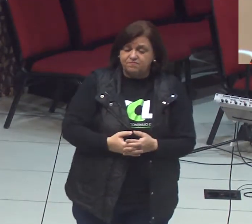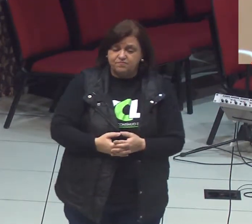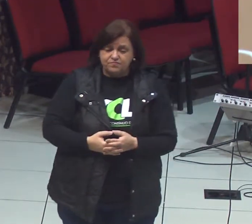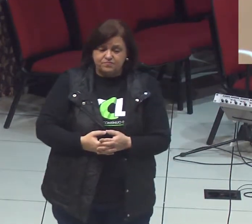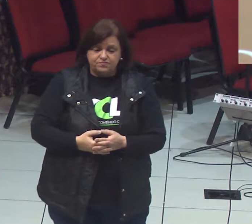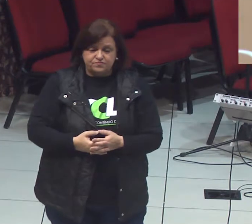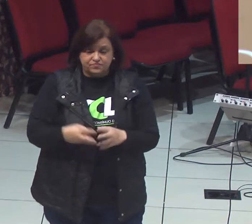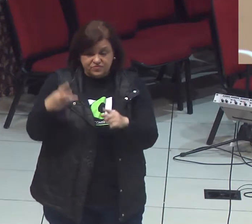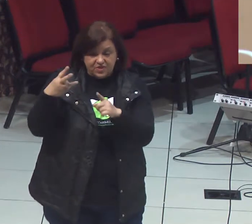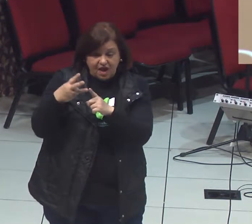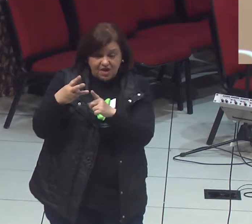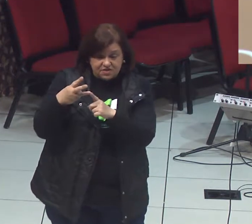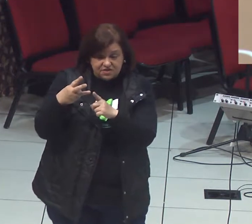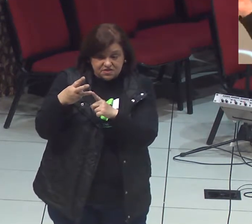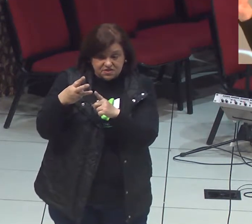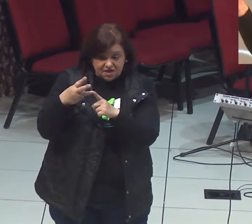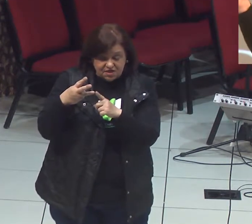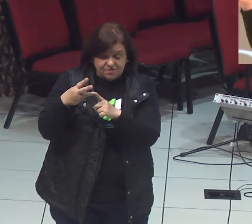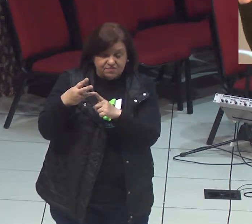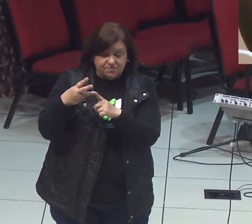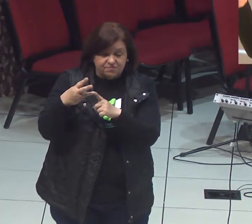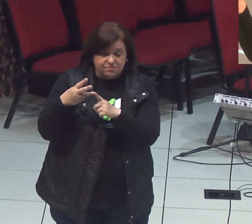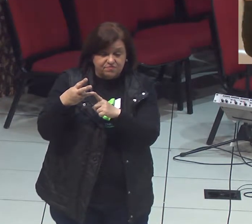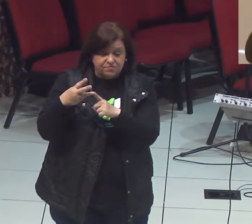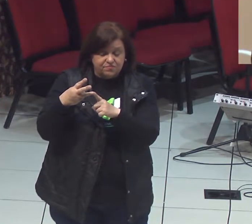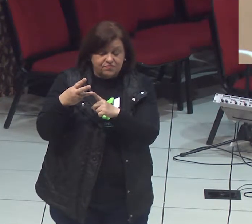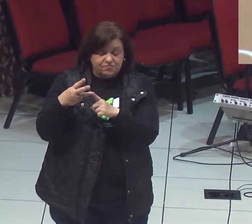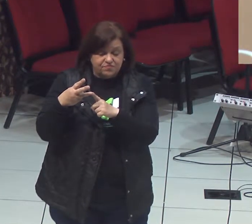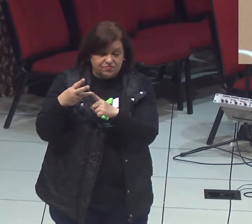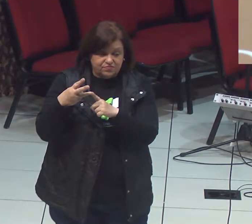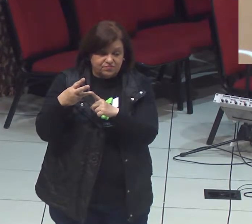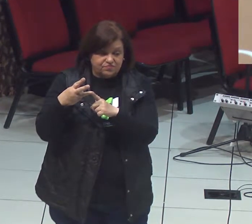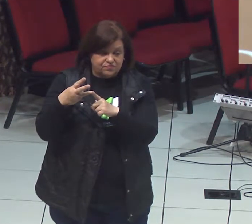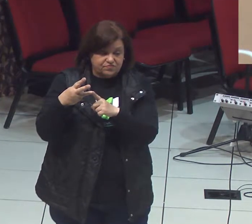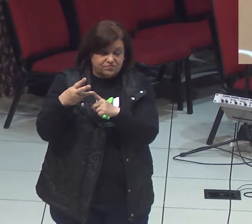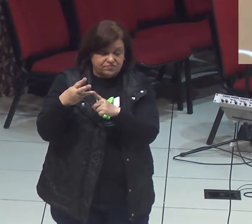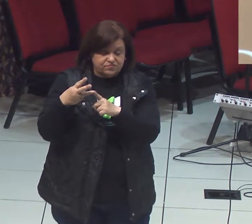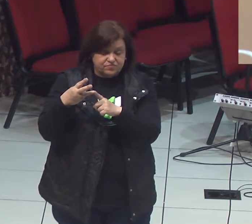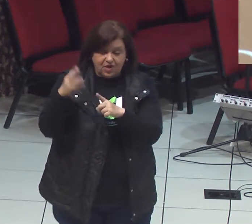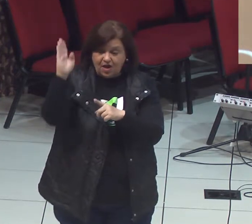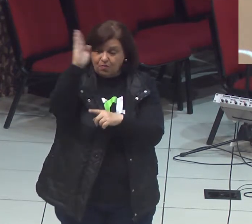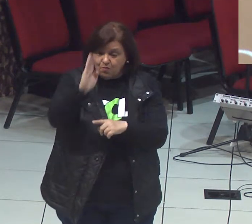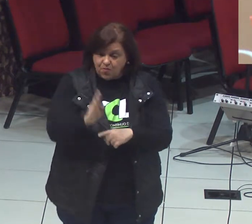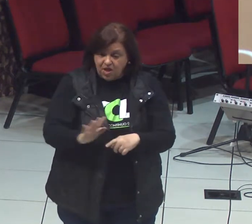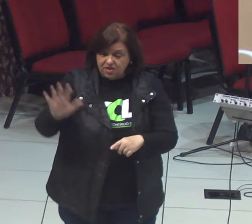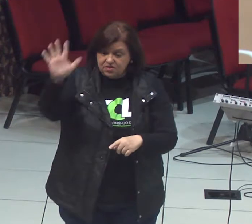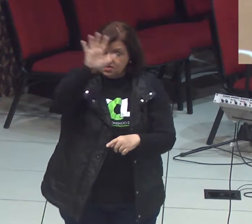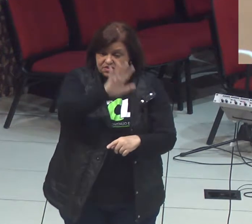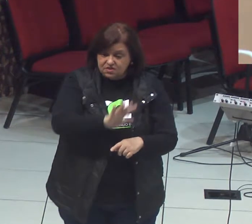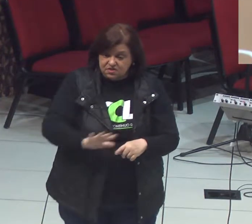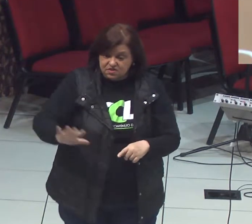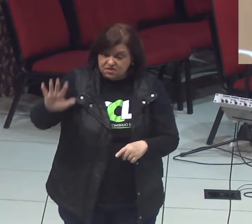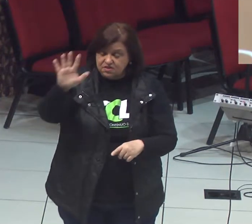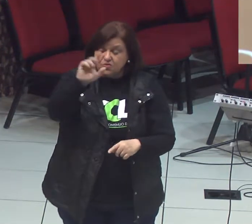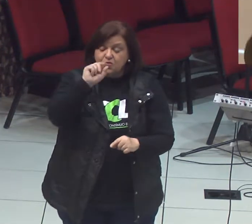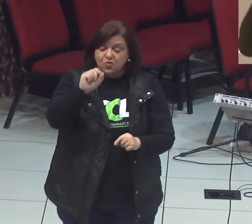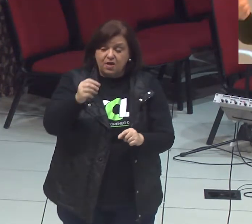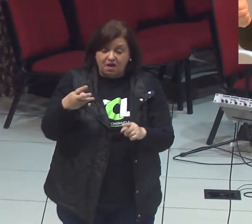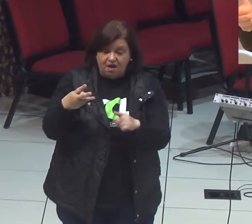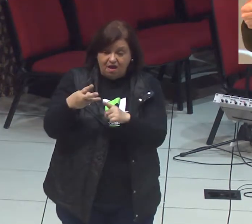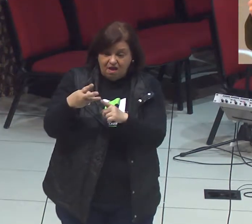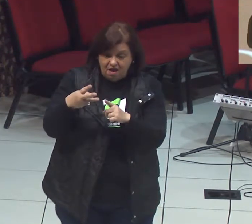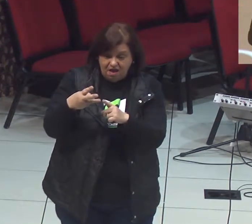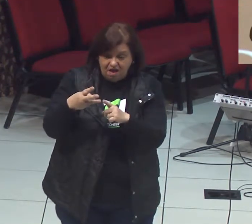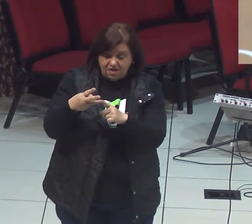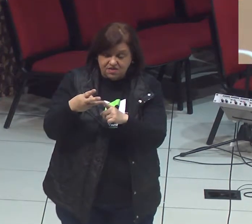que esse terceiro maior percentual de toda a população brasileira não são as outras religiões, mas são